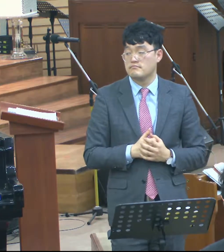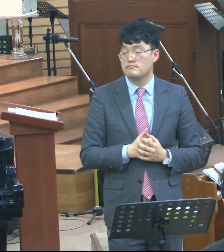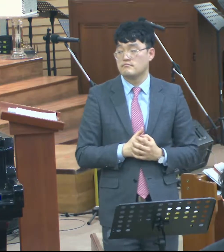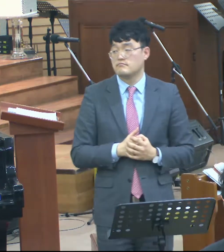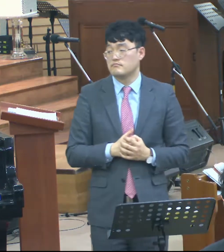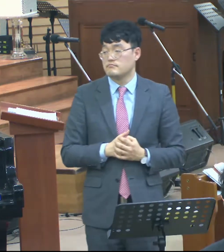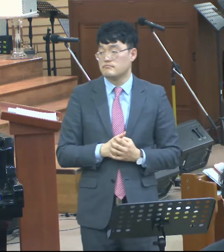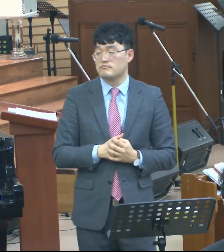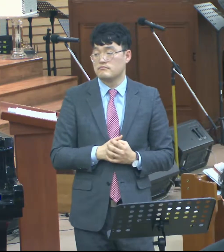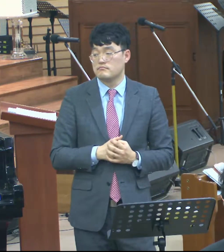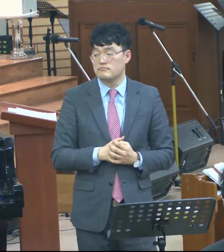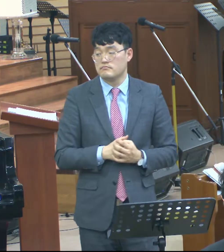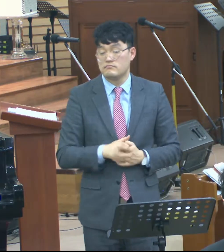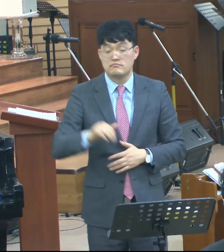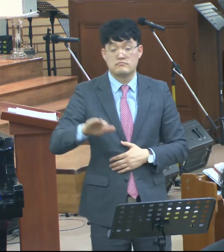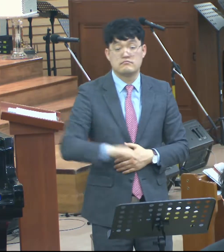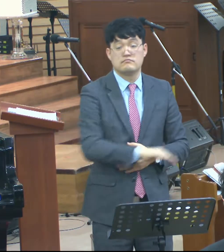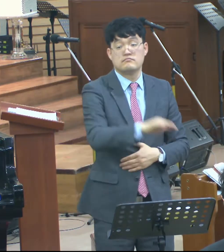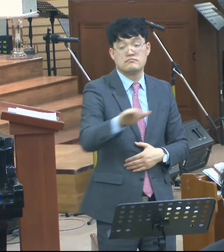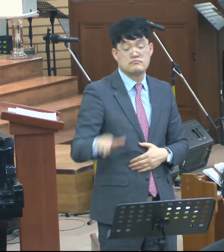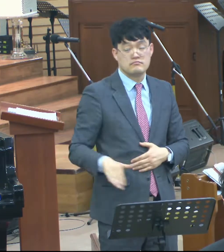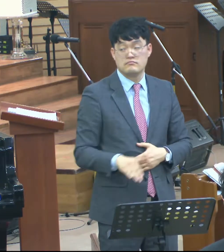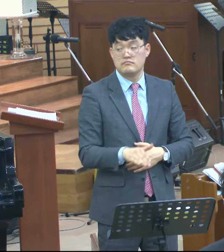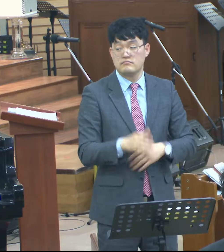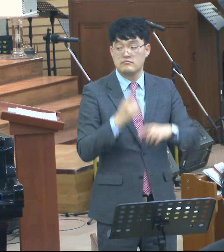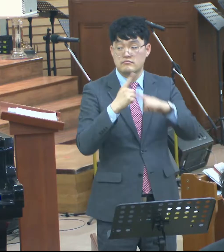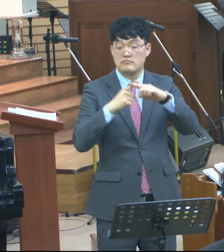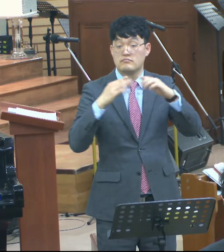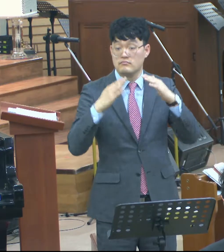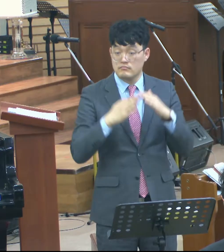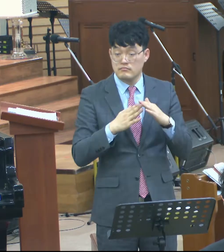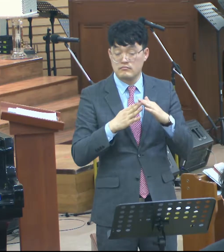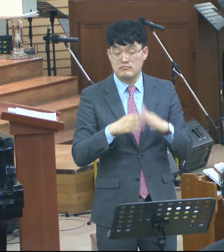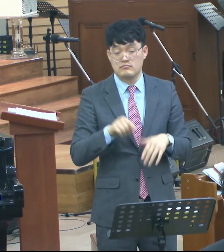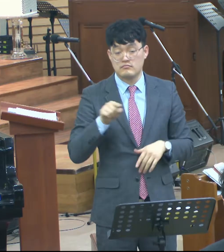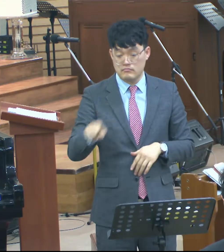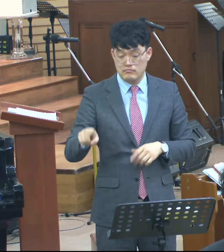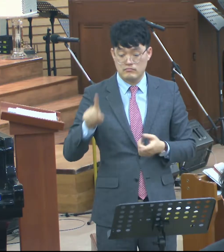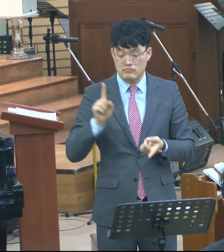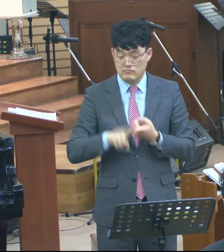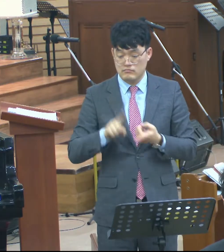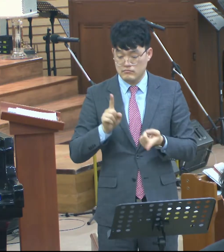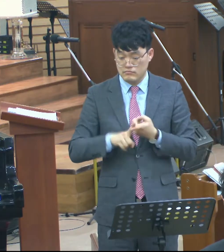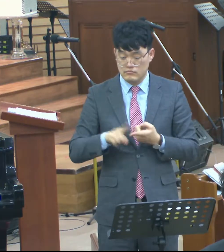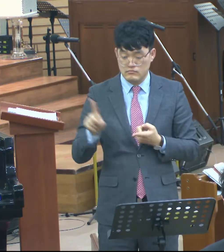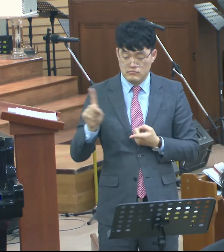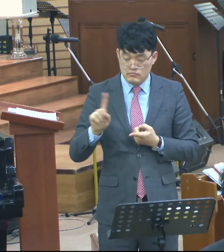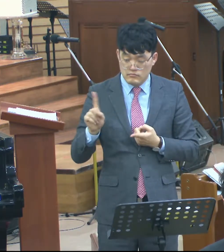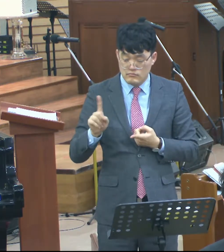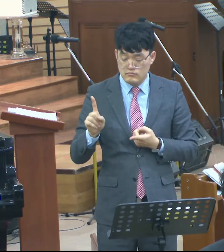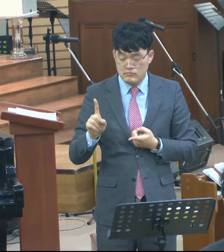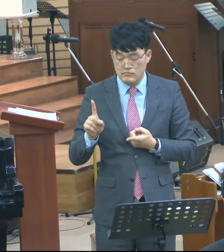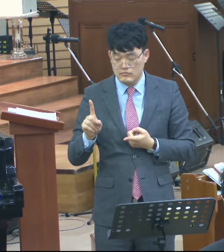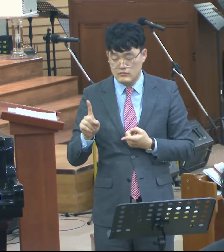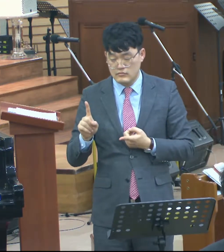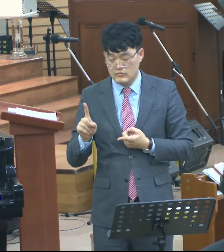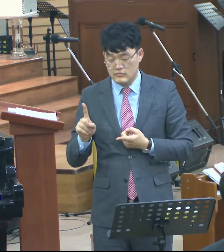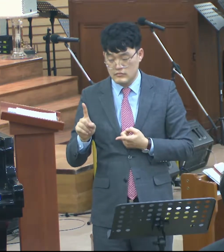왜 우리 교회들은 그러한 부조리에 눈과 귀를 닫은 채 축복의 결과로서 집착하는 것일까? 그럴싸한